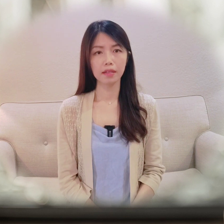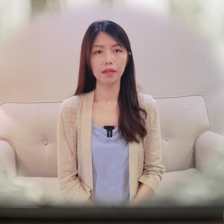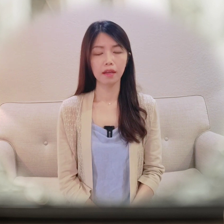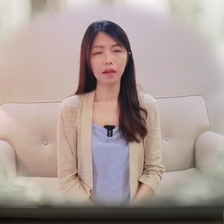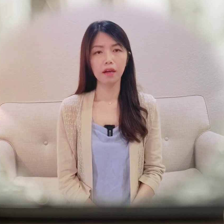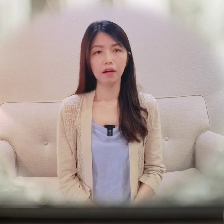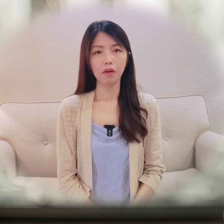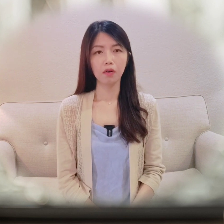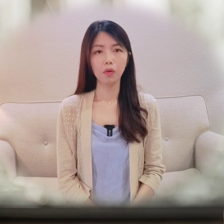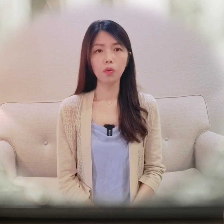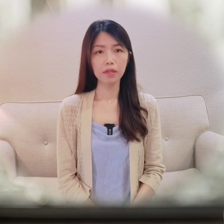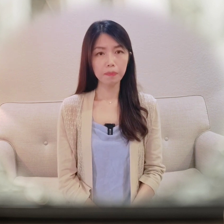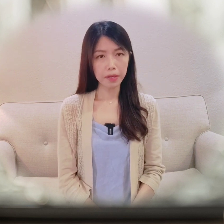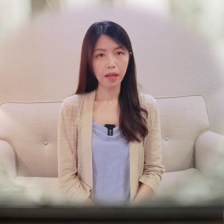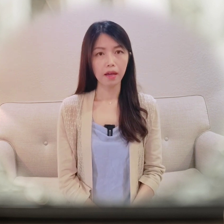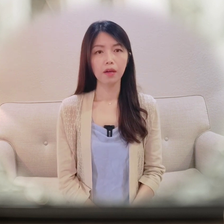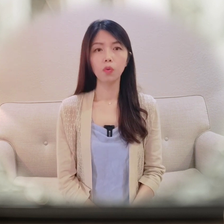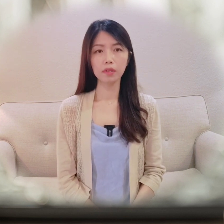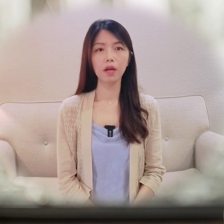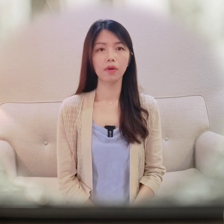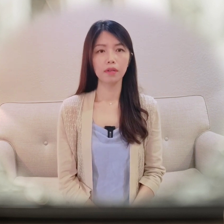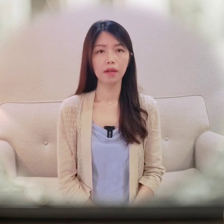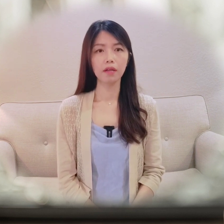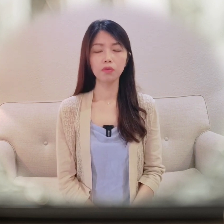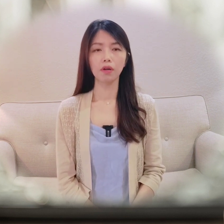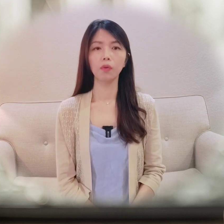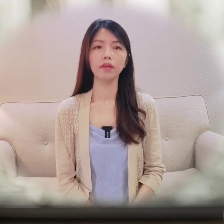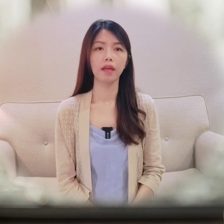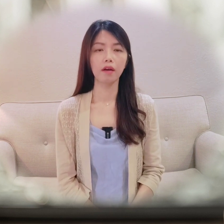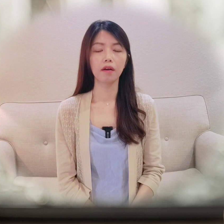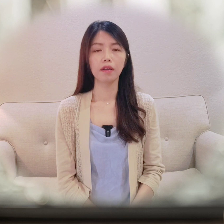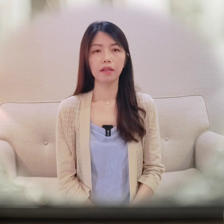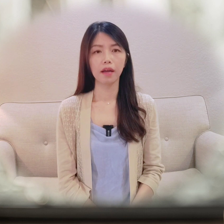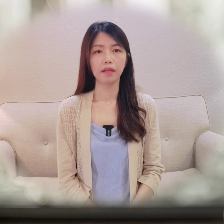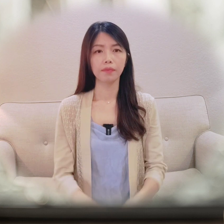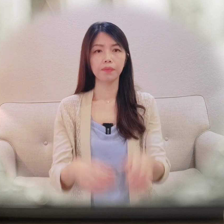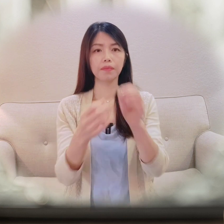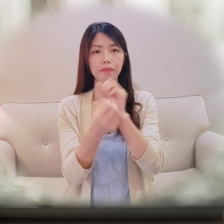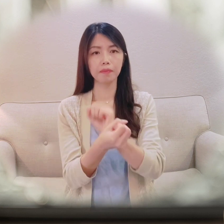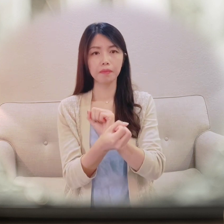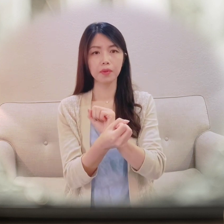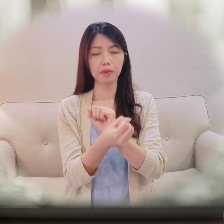피었다 지는 꽃이 피다. 꽃이라고 하는 뜻의 수어가 똑같은데요. 일단